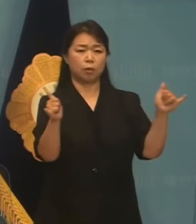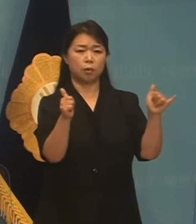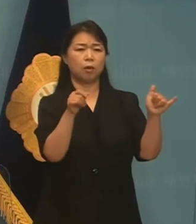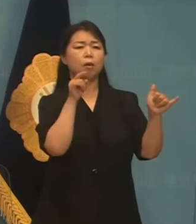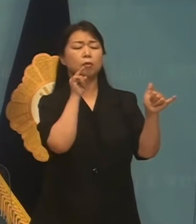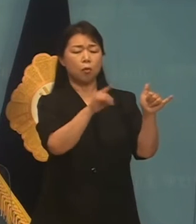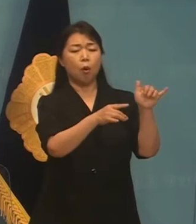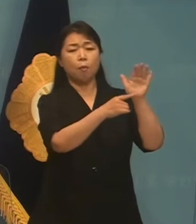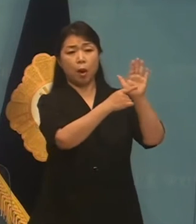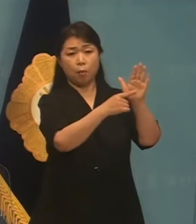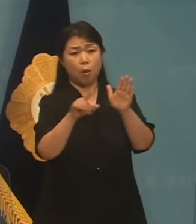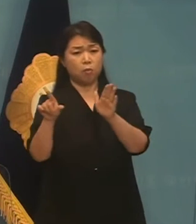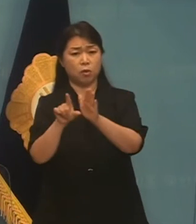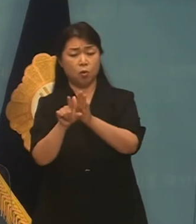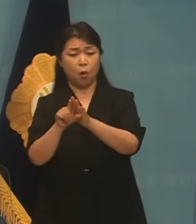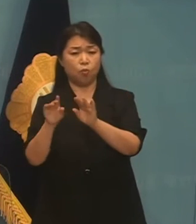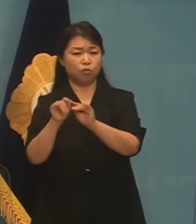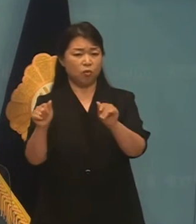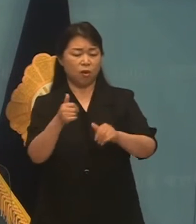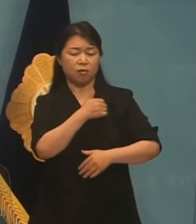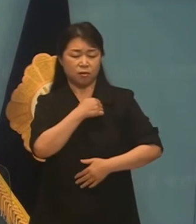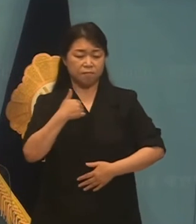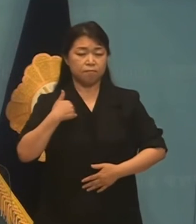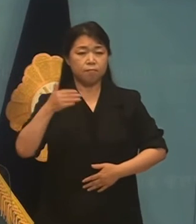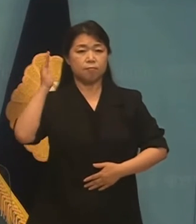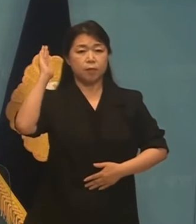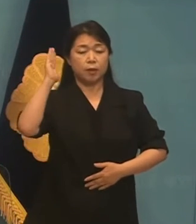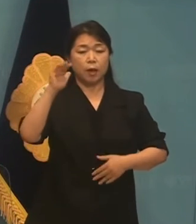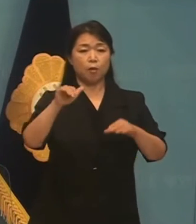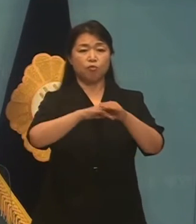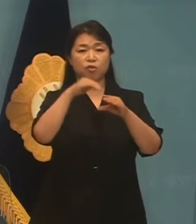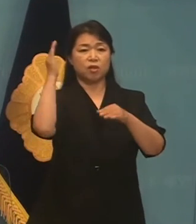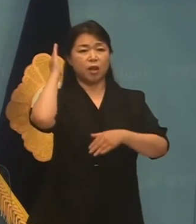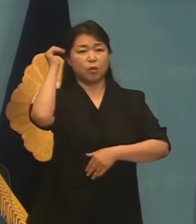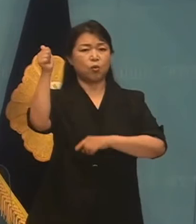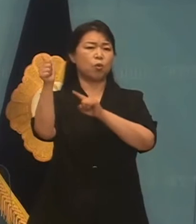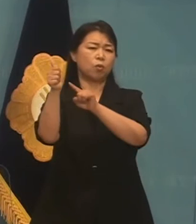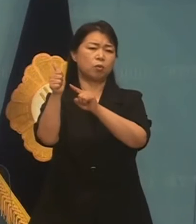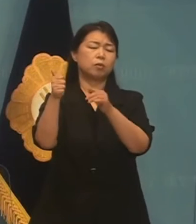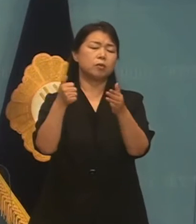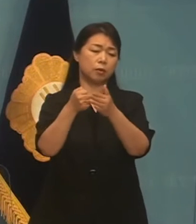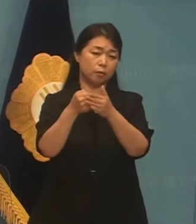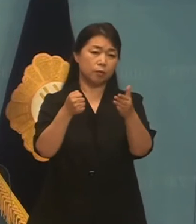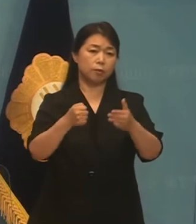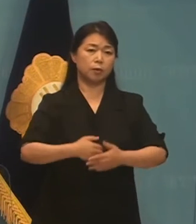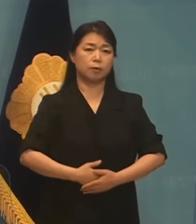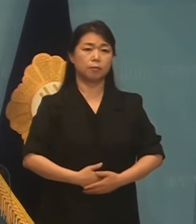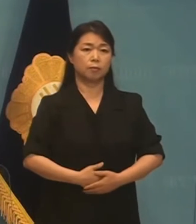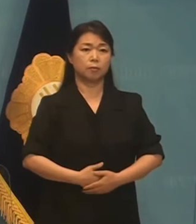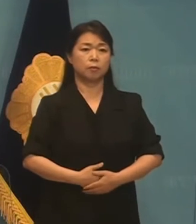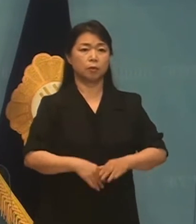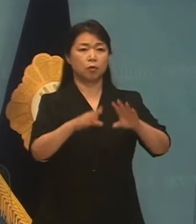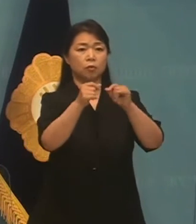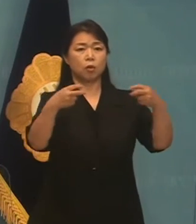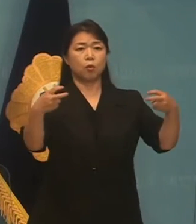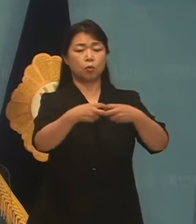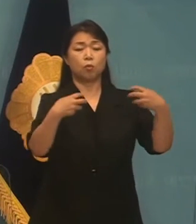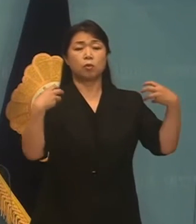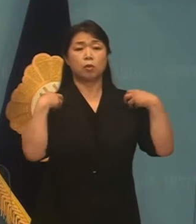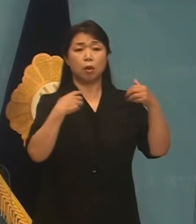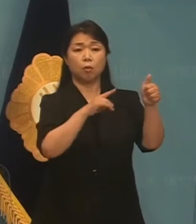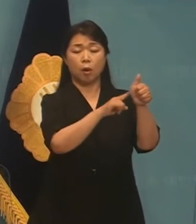믿고 부동산만큼은 자신 있다고 한 문재인 대통령 때문입니다. 국토교통부